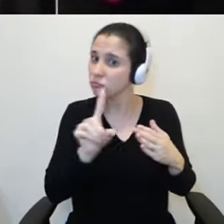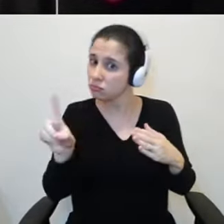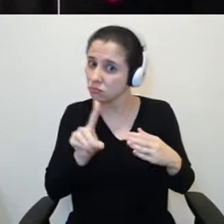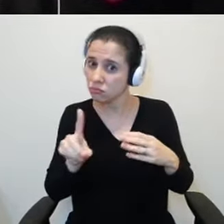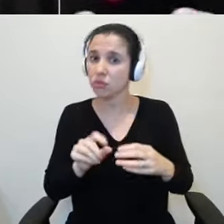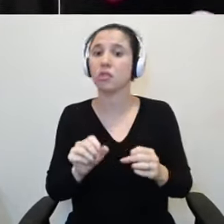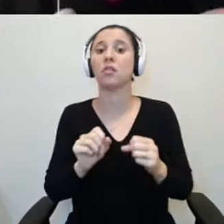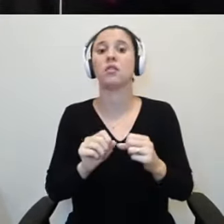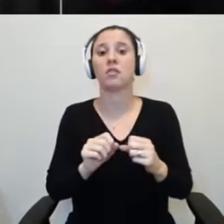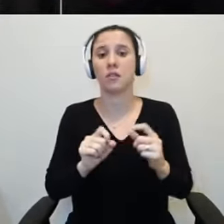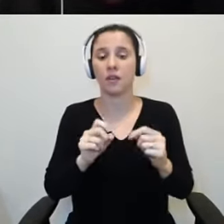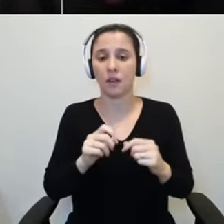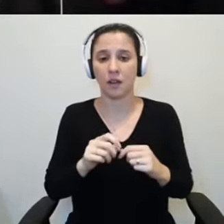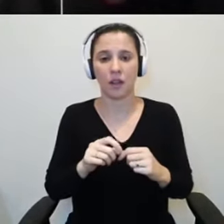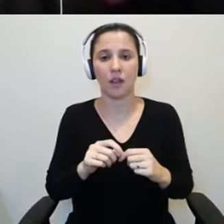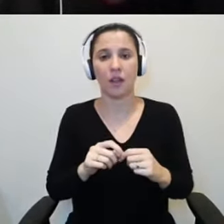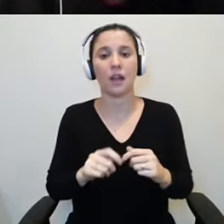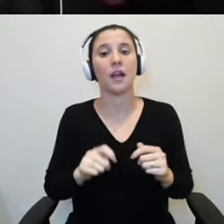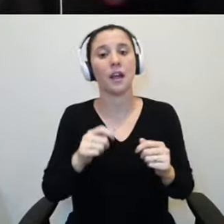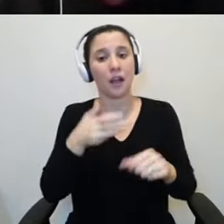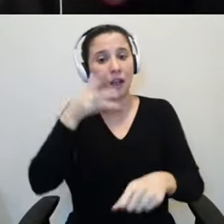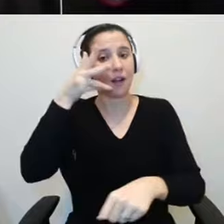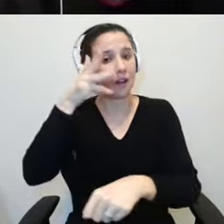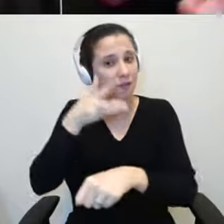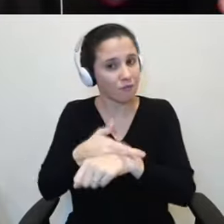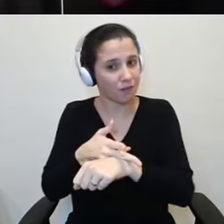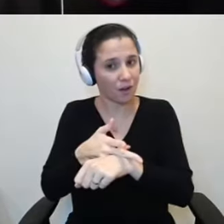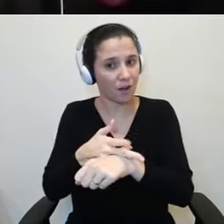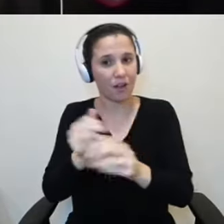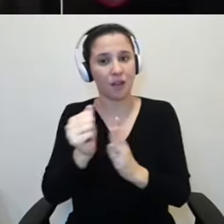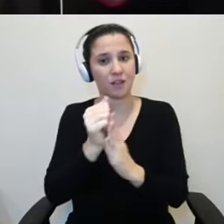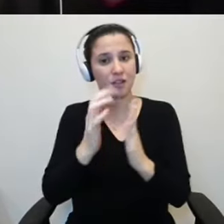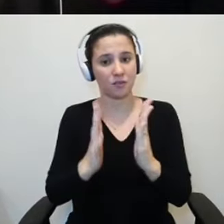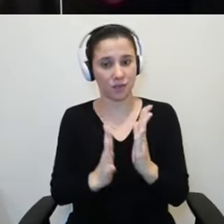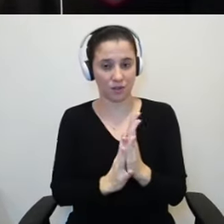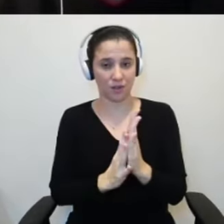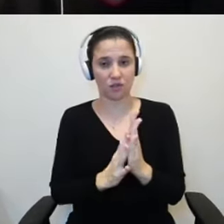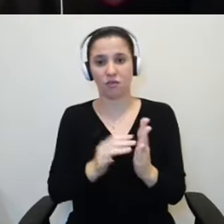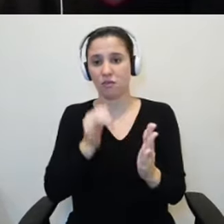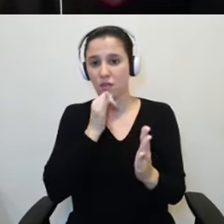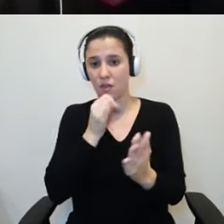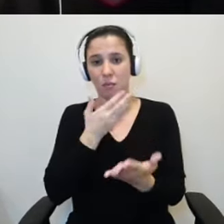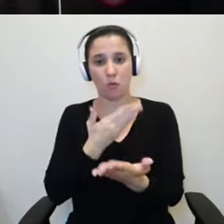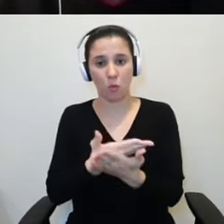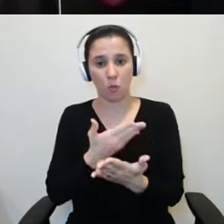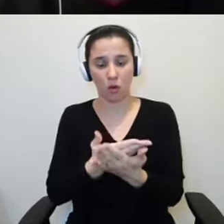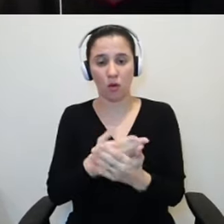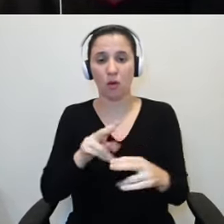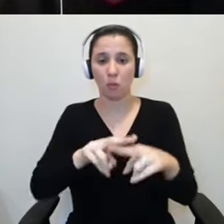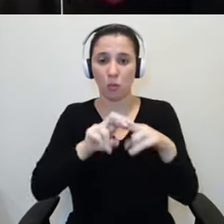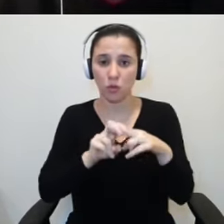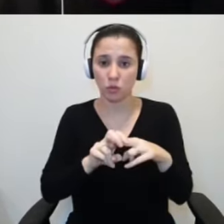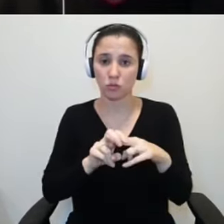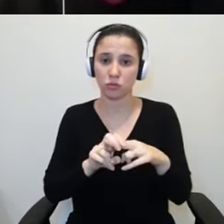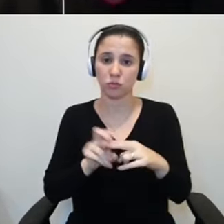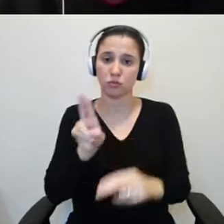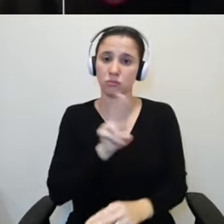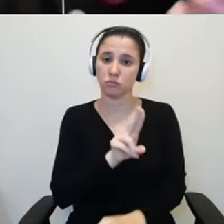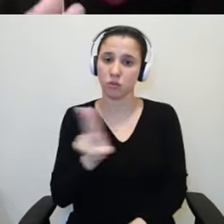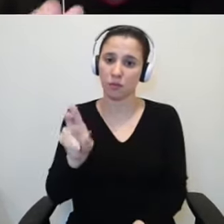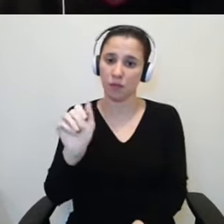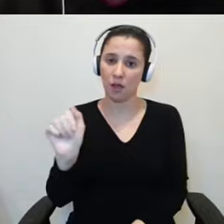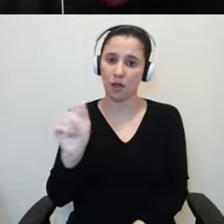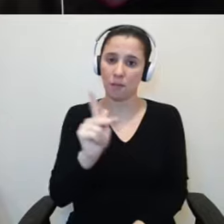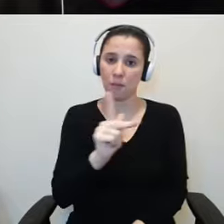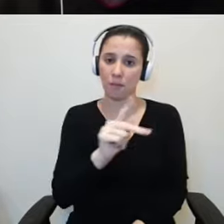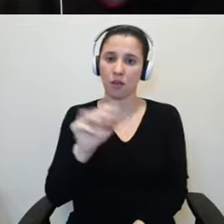de gravar essas atividades síncronas. Por isso que o Teams, que nós vamos utilizar, é justamente para